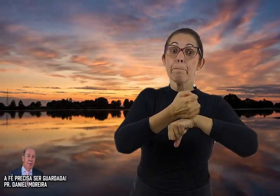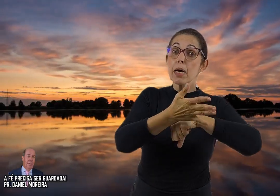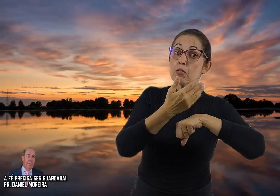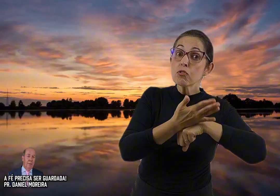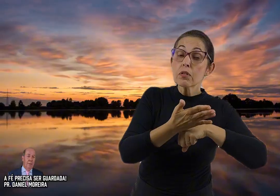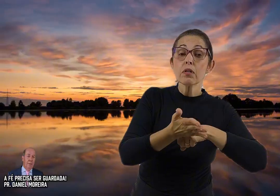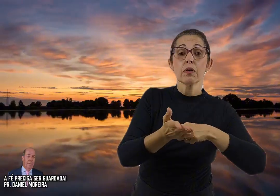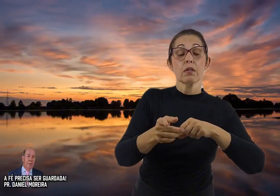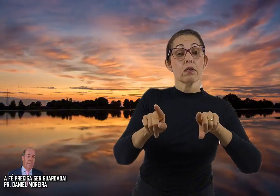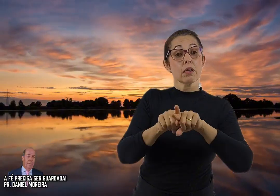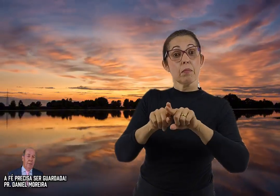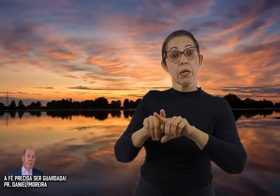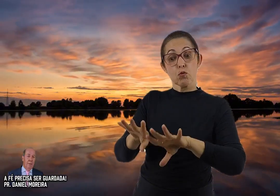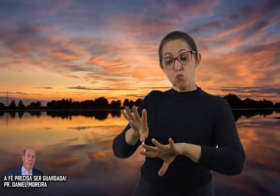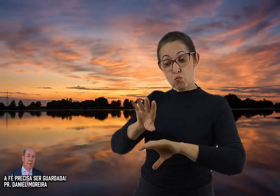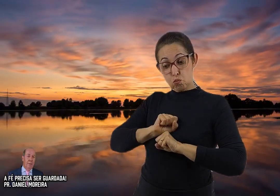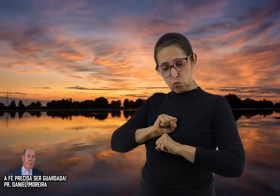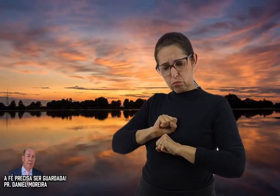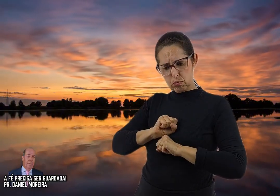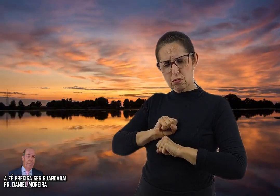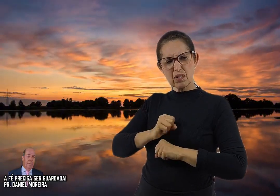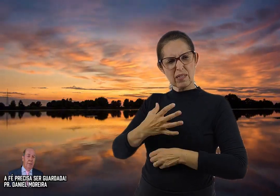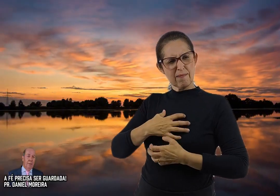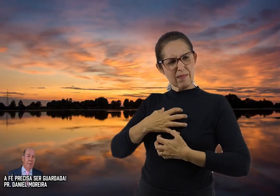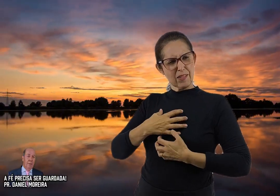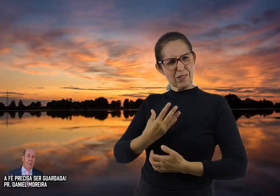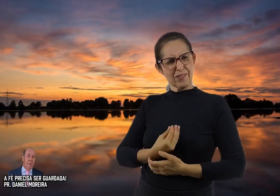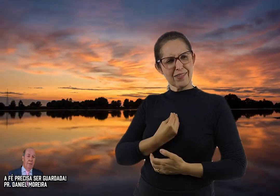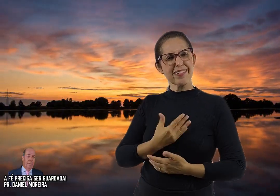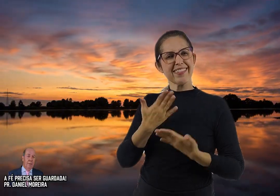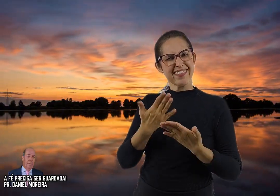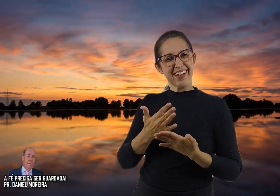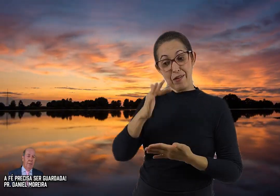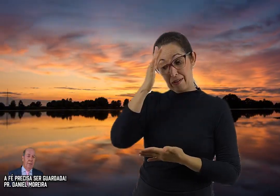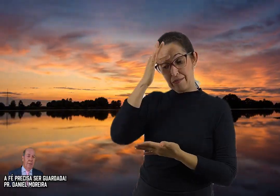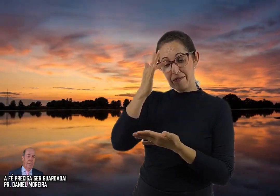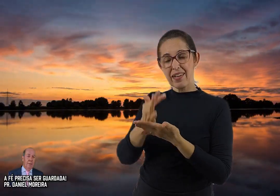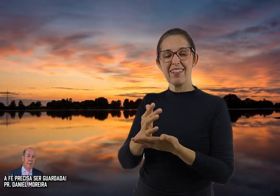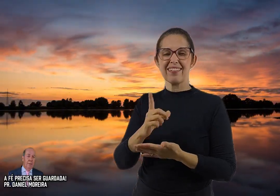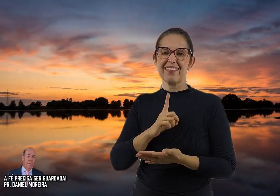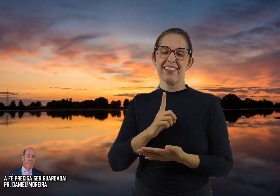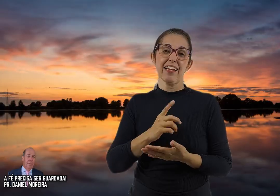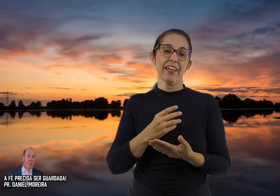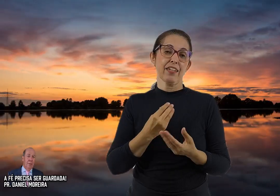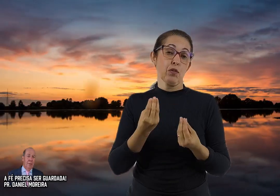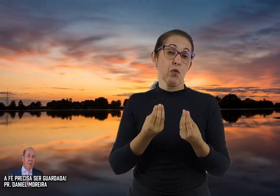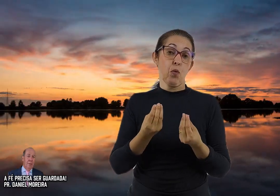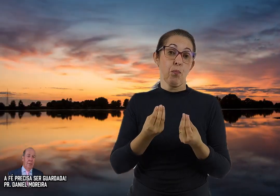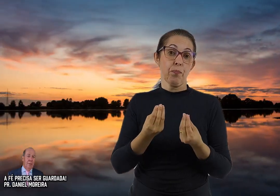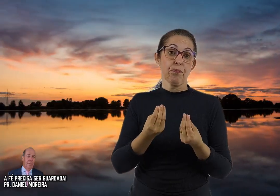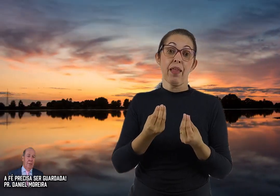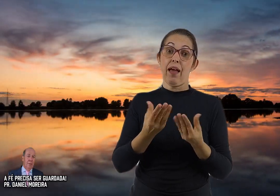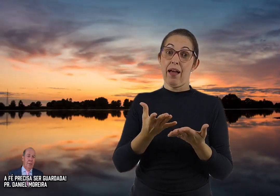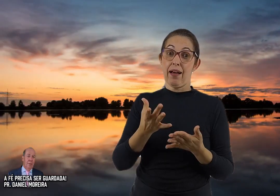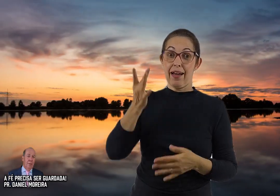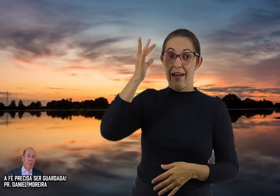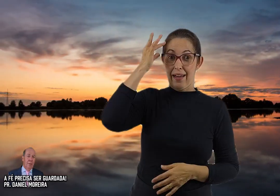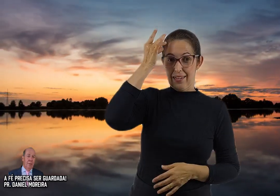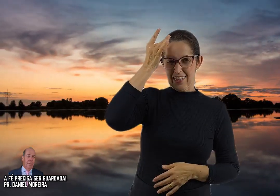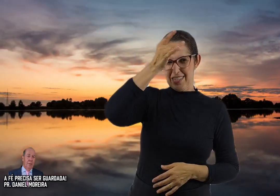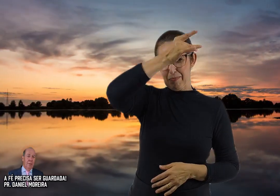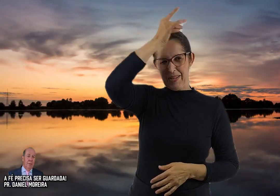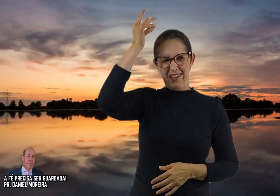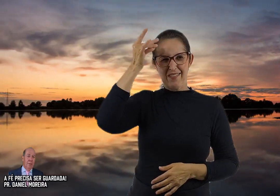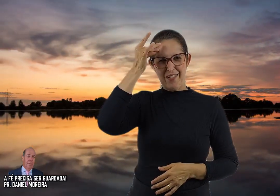vivendo-a como forma de vida. Esta fé prevalece quando o espiritual governa o material. É uma